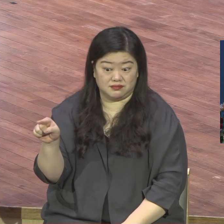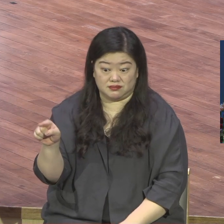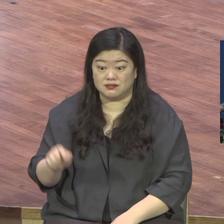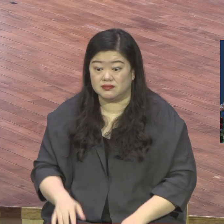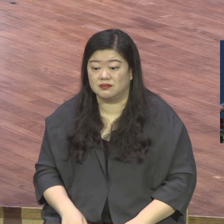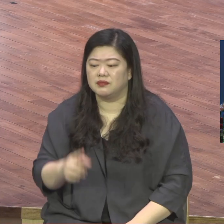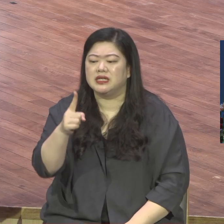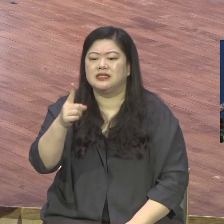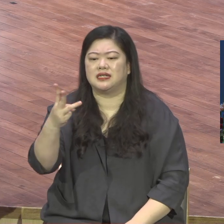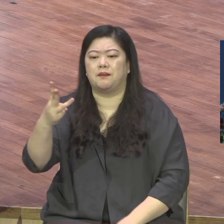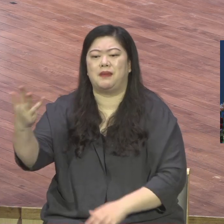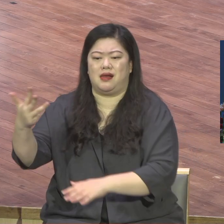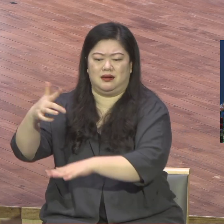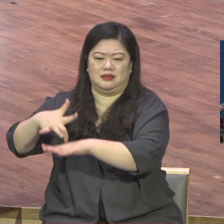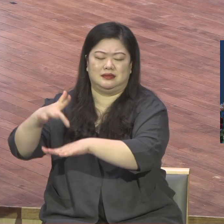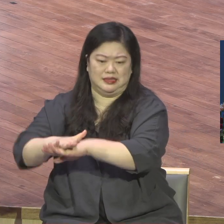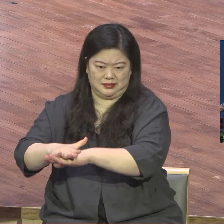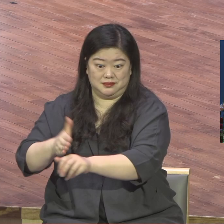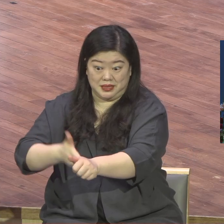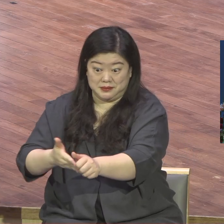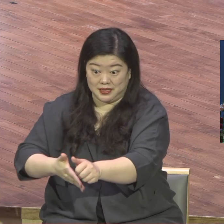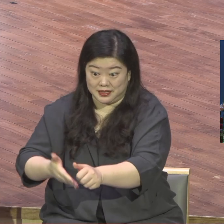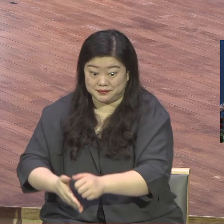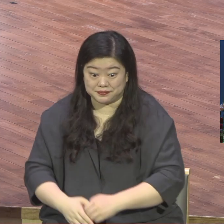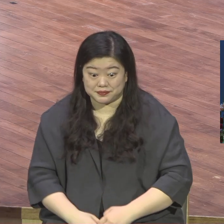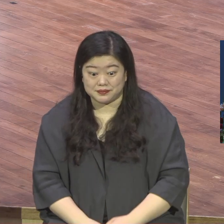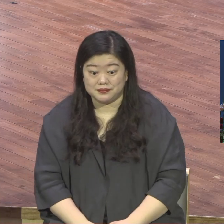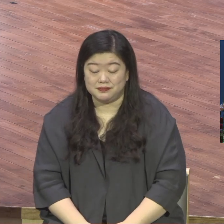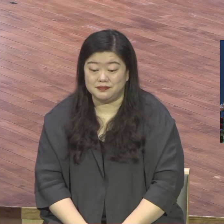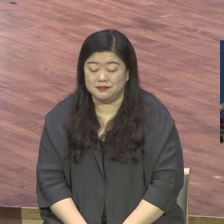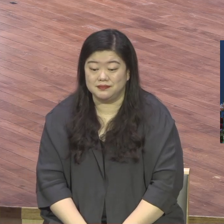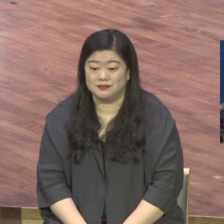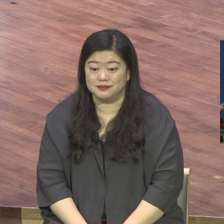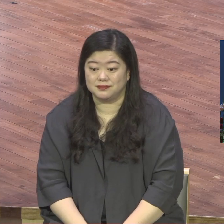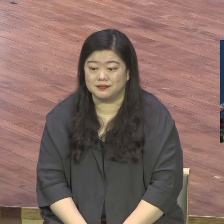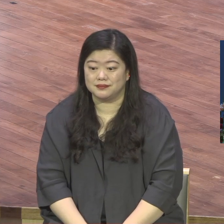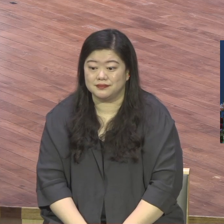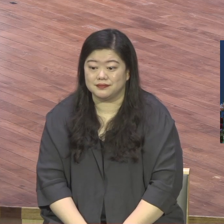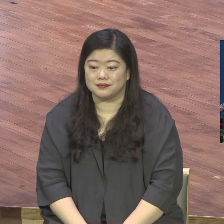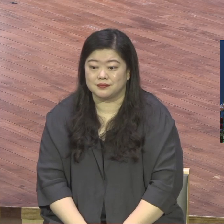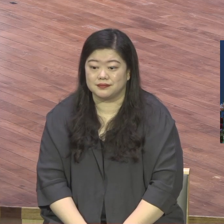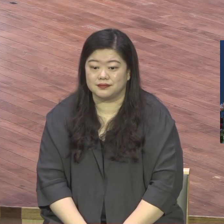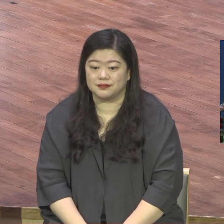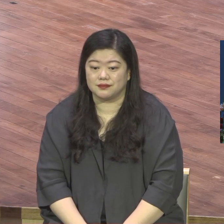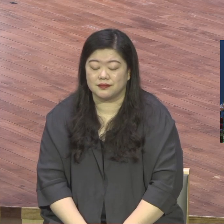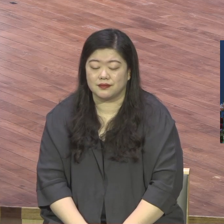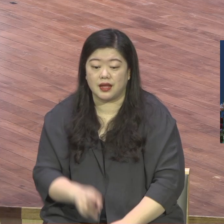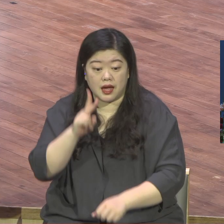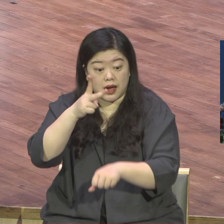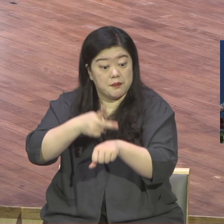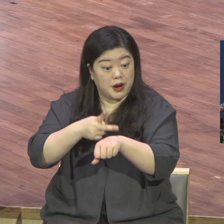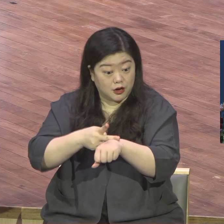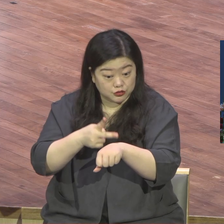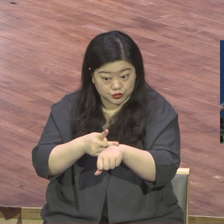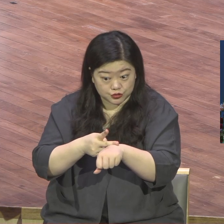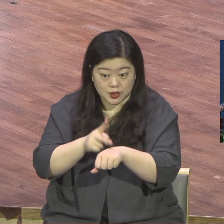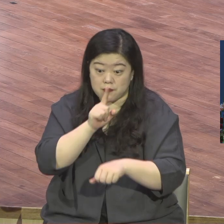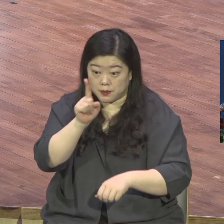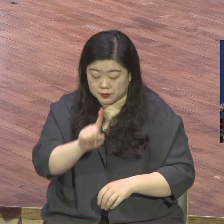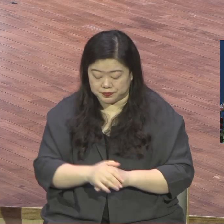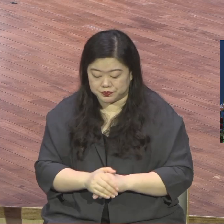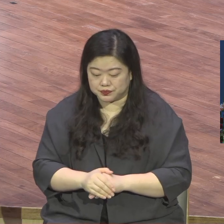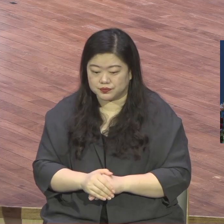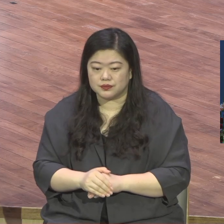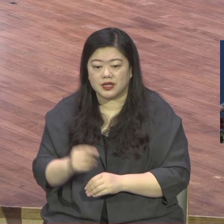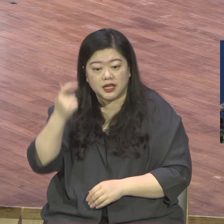바뀌어지기를 바랍니다. 자, 오늘 바울은 오늘 본문을 통해서 계속해서 삶의 현장 속에서